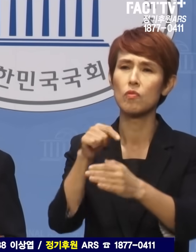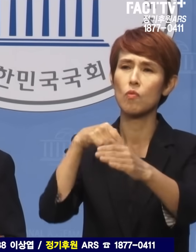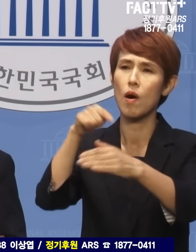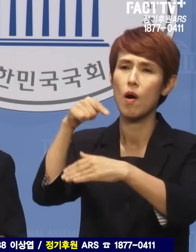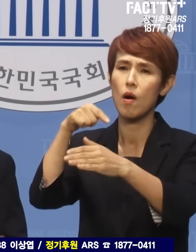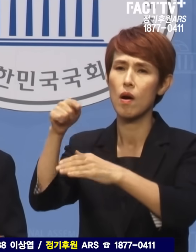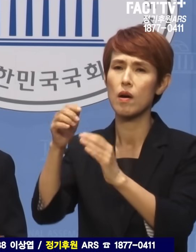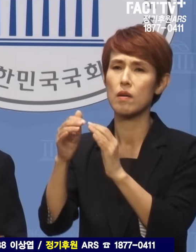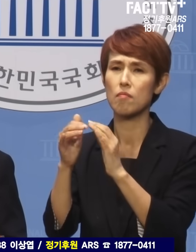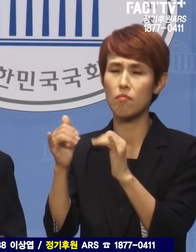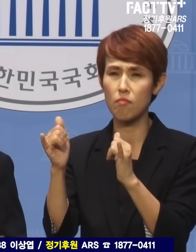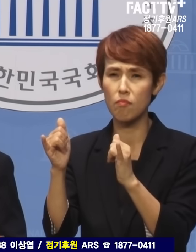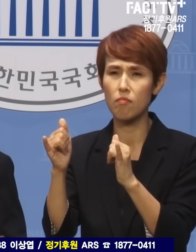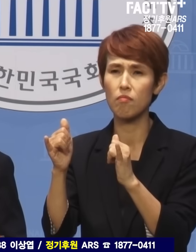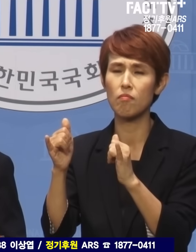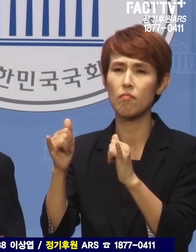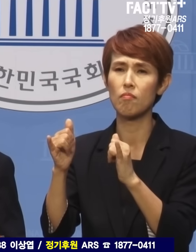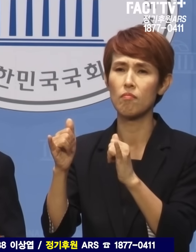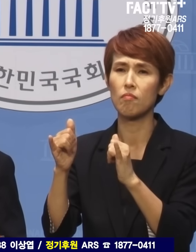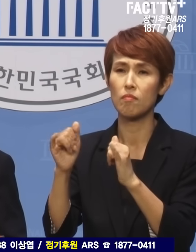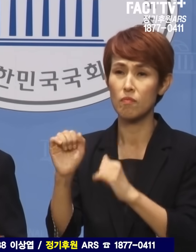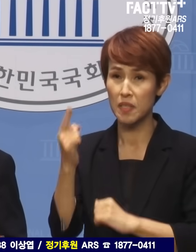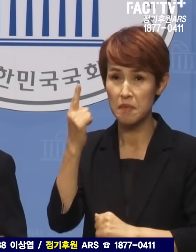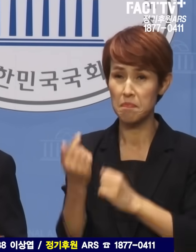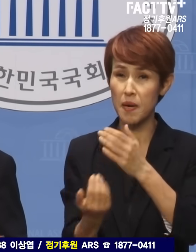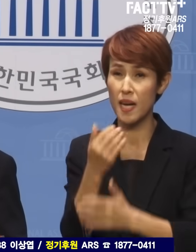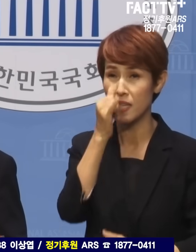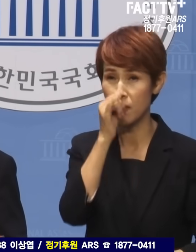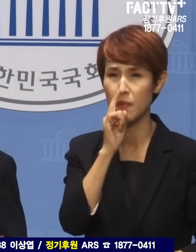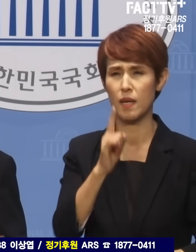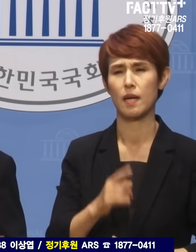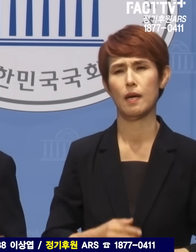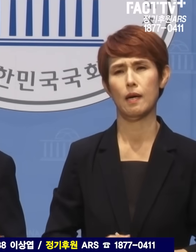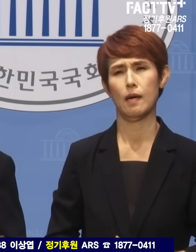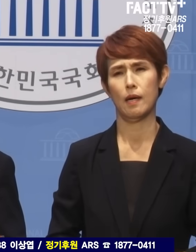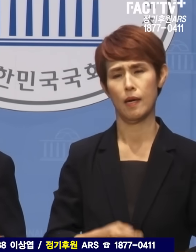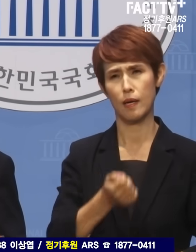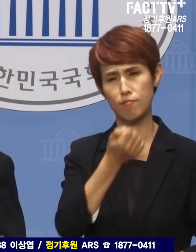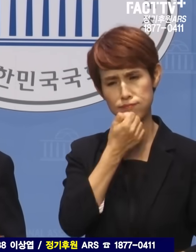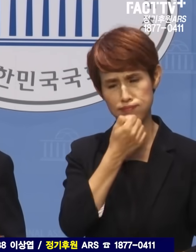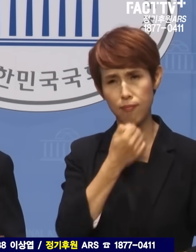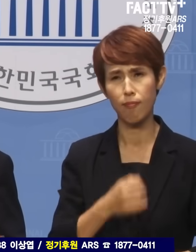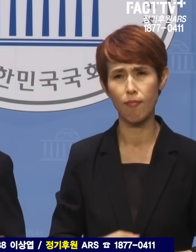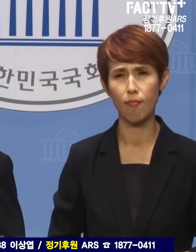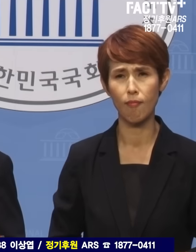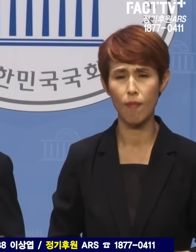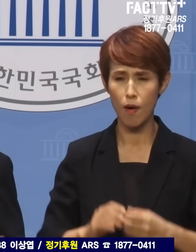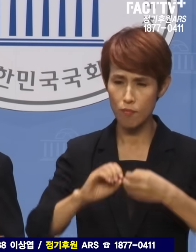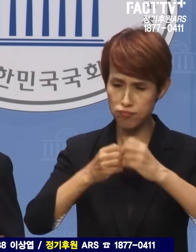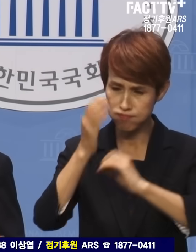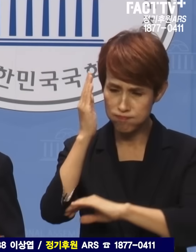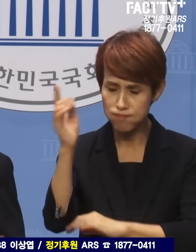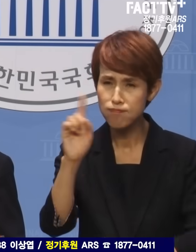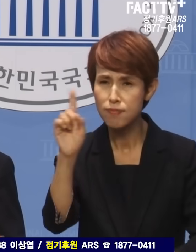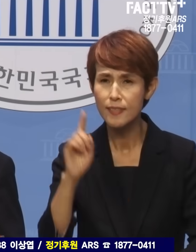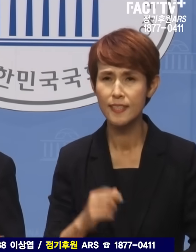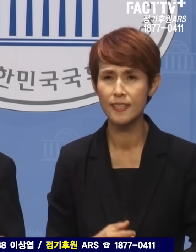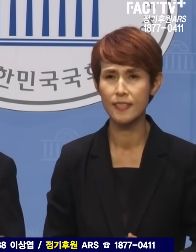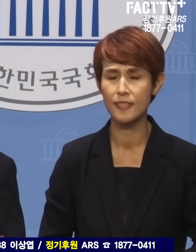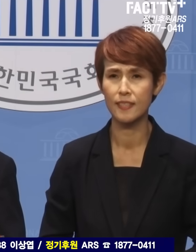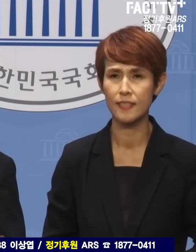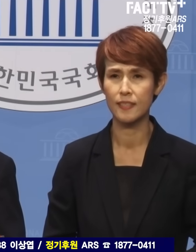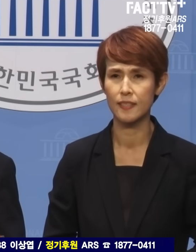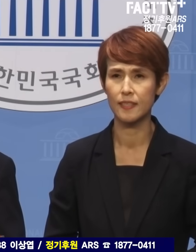요원을 천해 발생한 것이라는 정말 지나가는 소가 웃을 일을 주장을 하고 있습니다